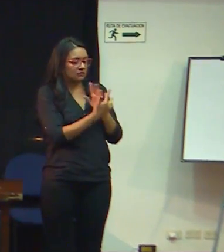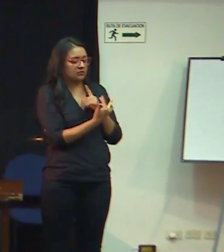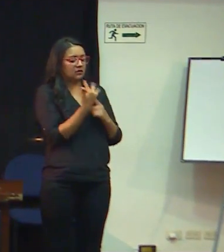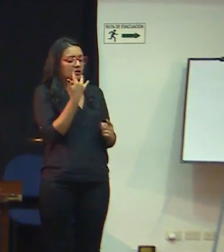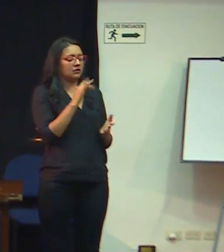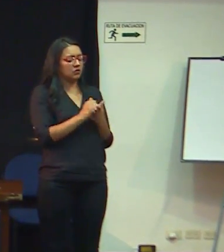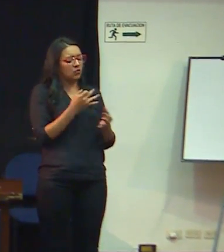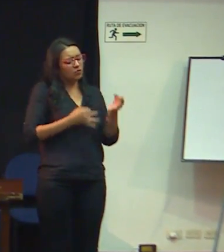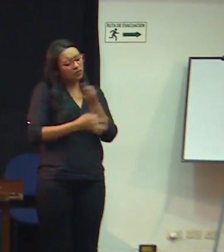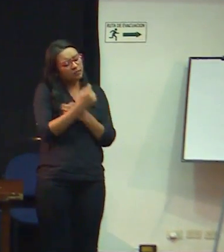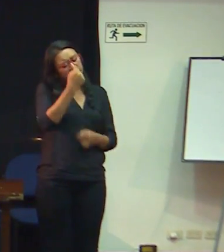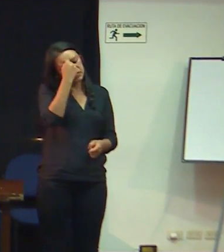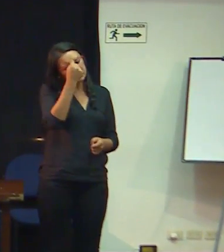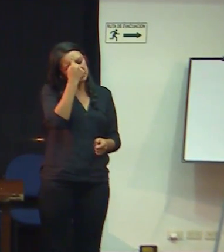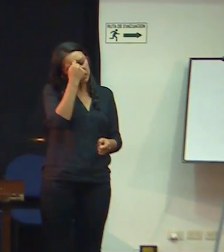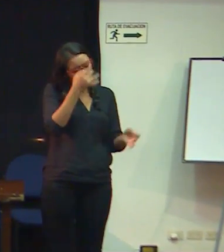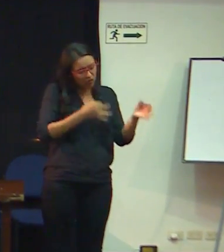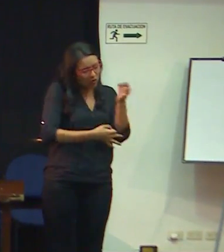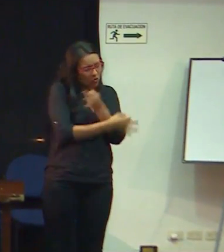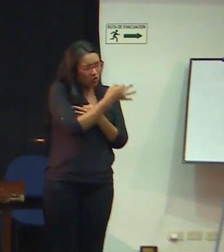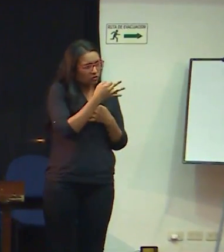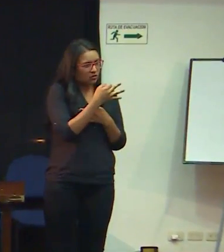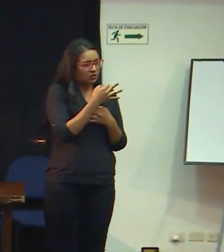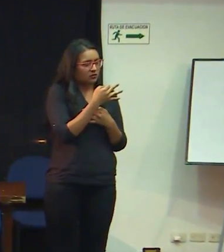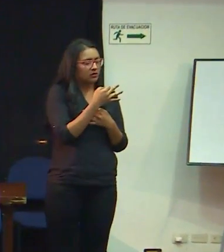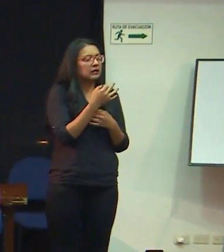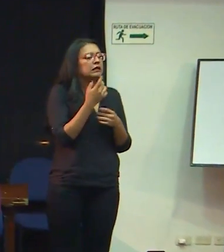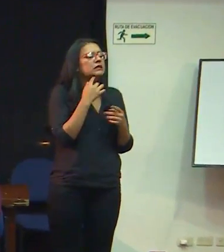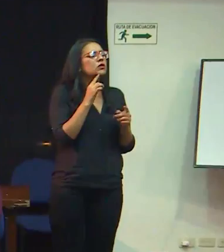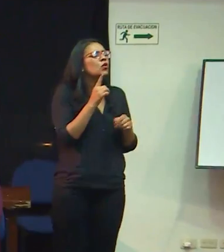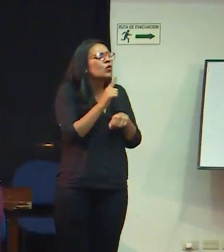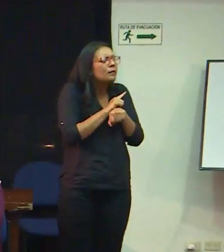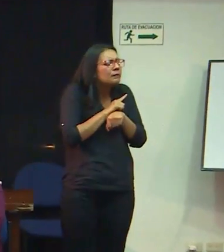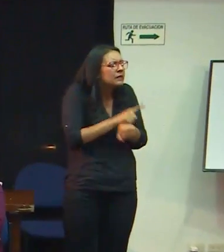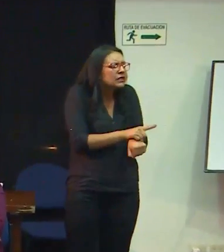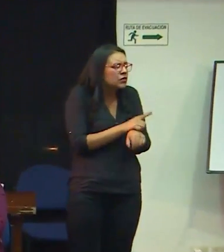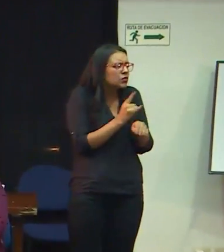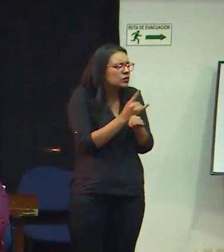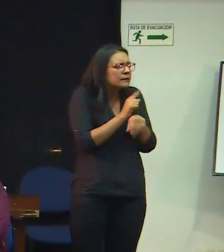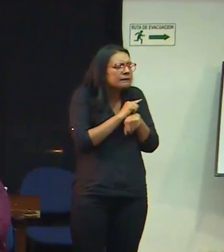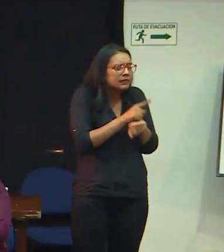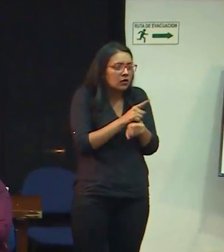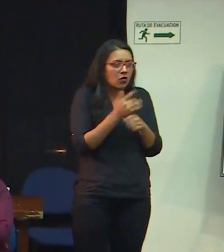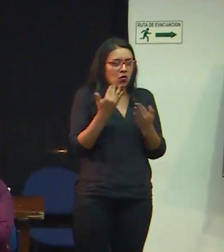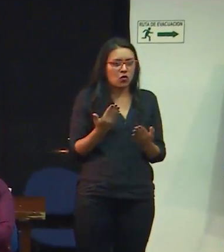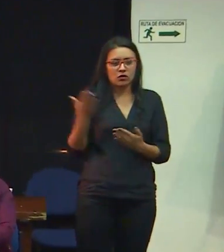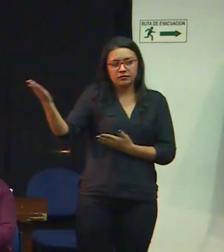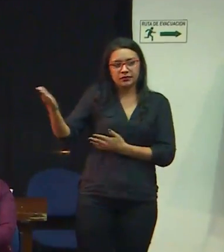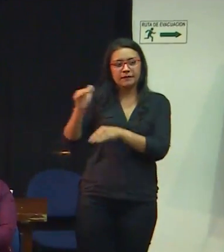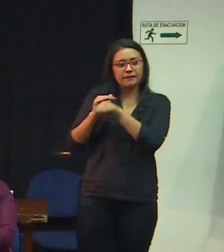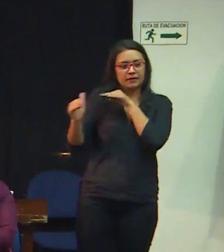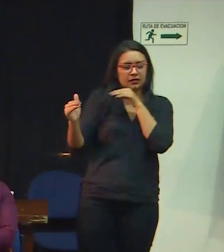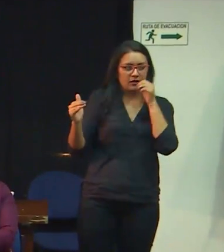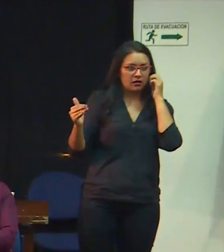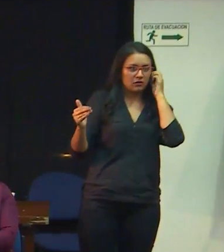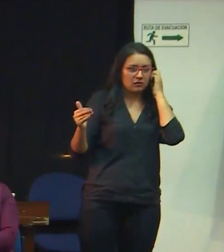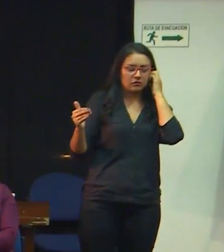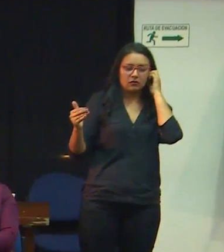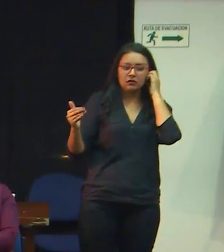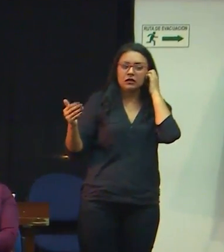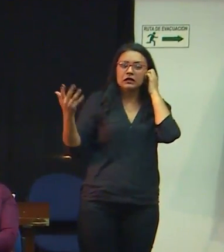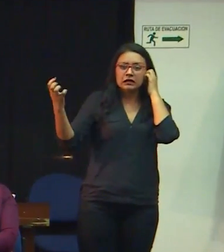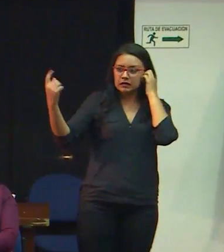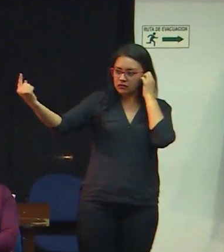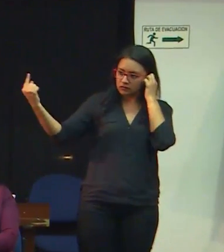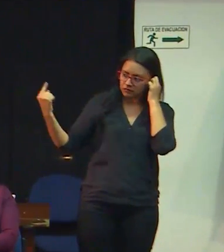implica también pensarnos desde otros lugares. Y quiero utilizar un minuto cortico, porque hoy tenemos un invitado y quería